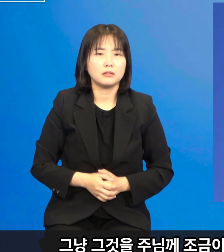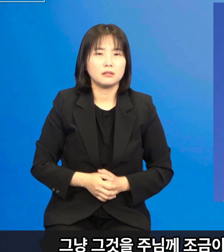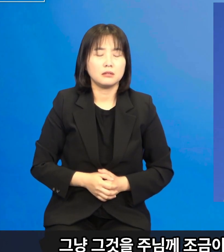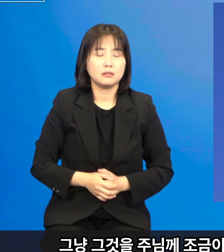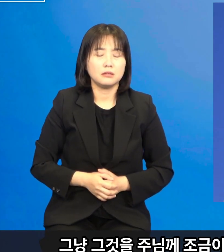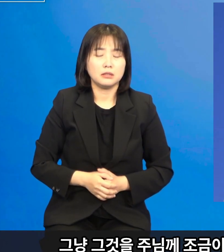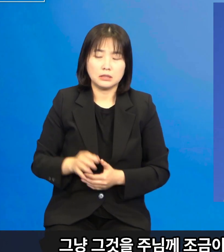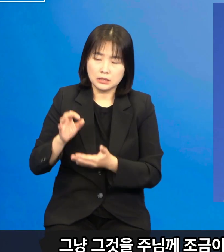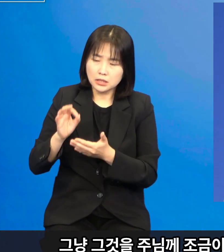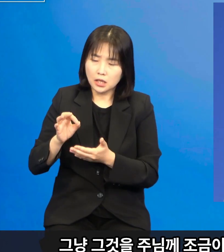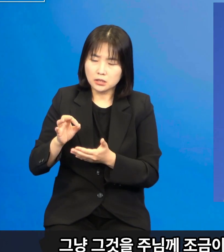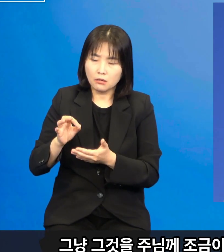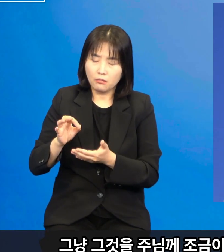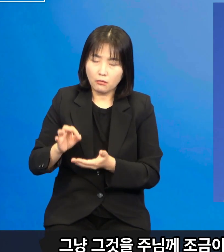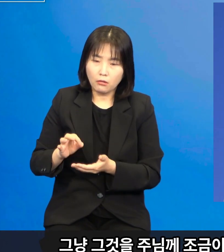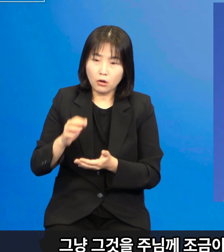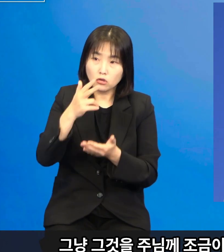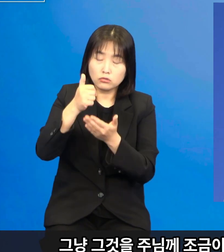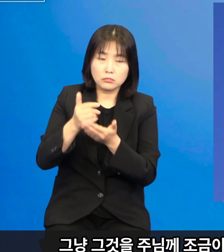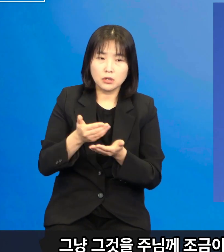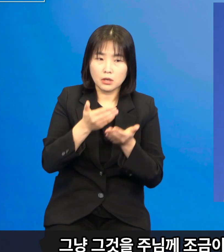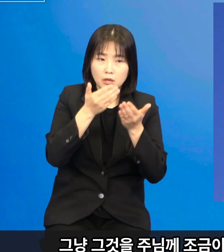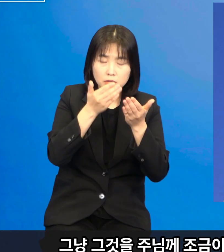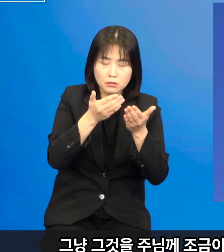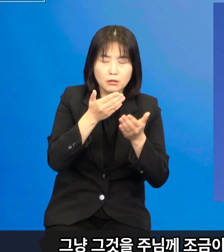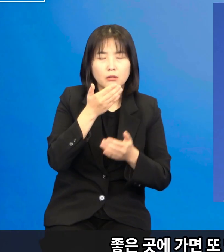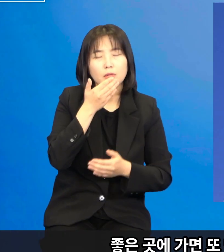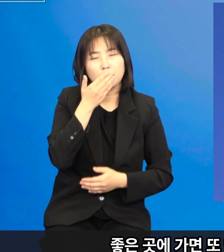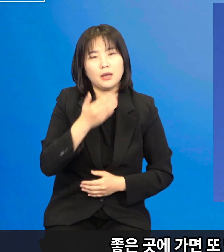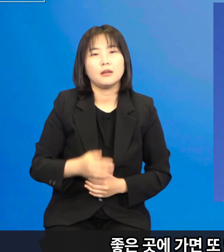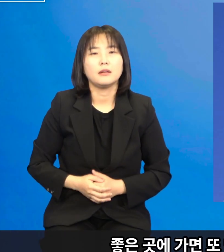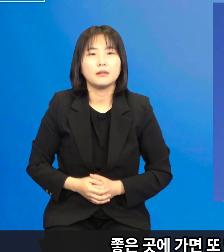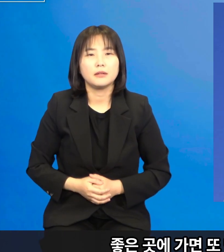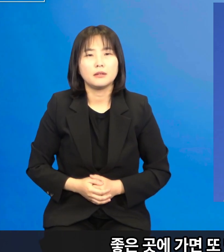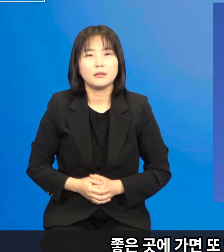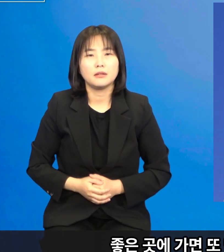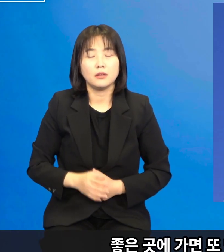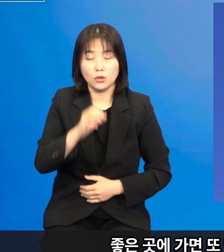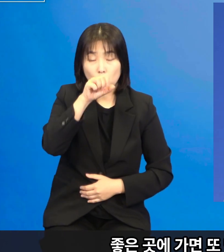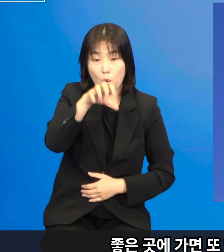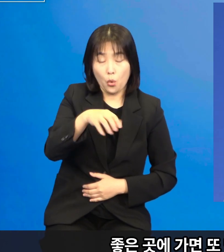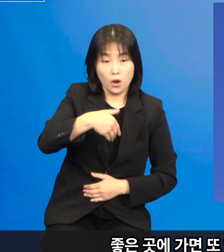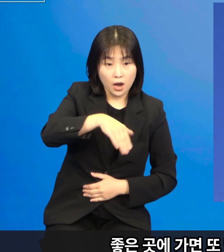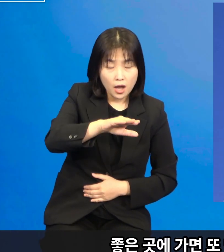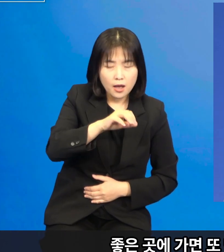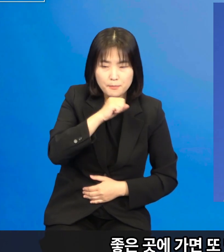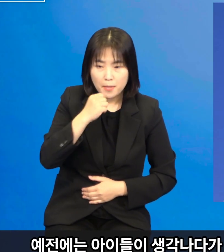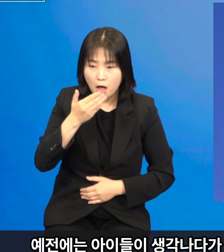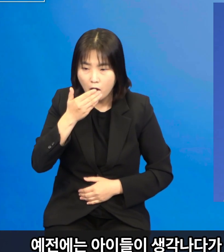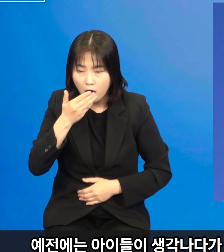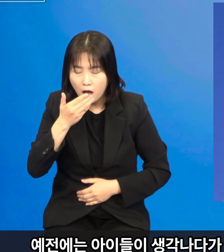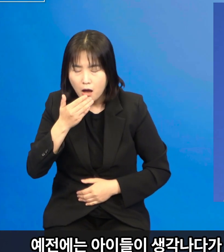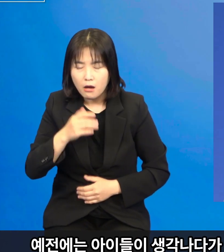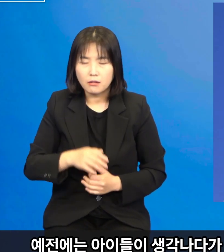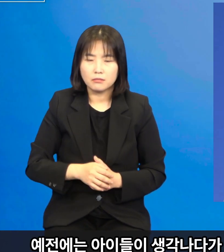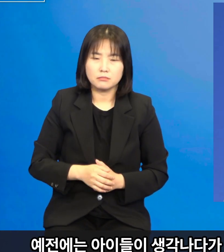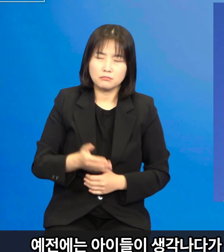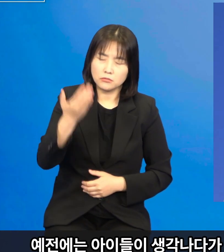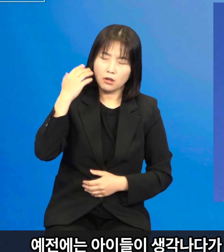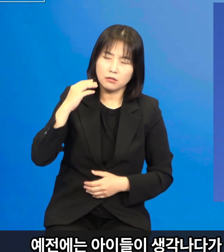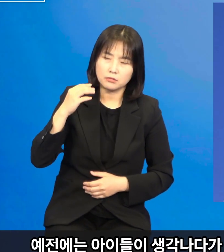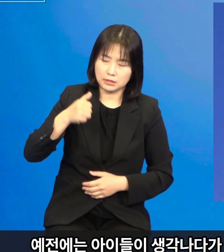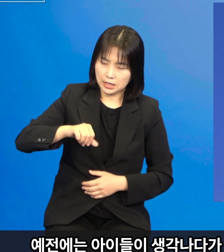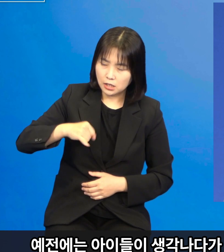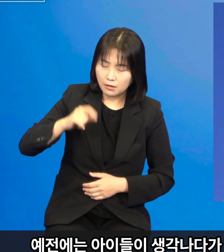조금이나마 드릴 수 있었던 것이죠. 좋은 곳에 가면, 또 맛있는 것을 먹으면 예전에는 아이들이